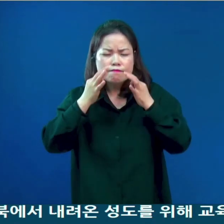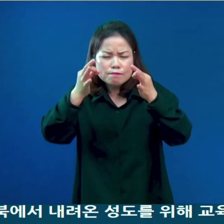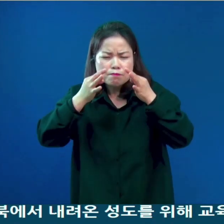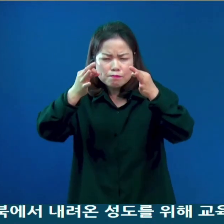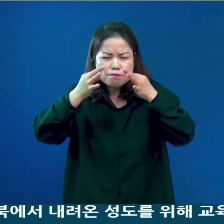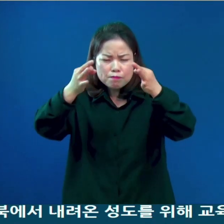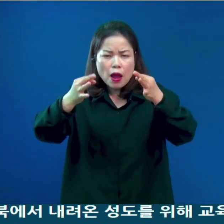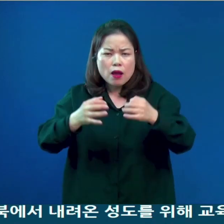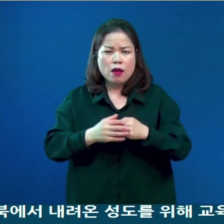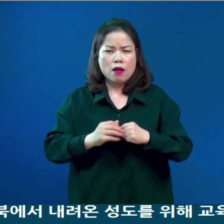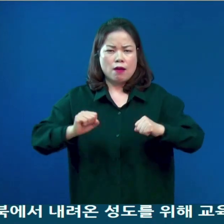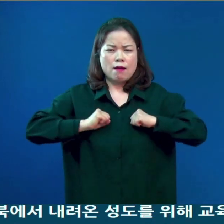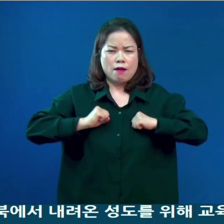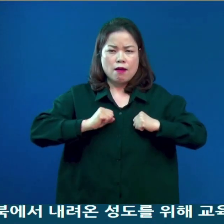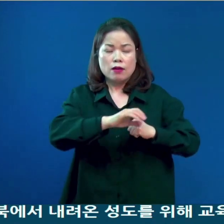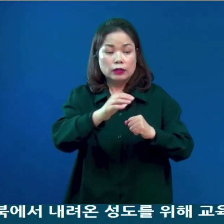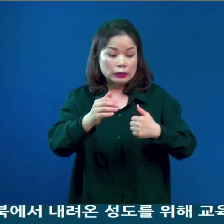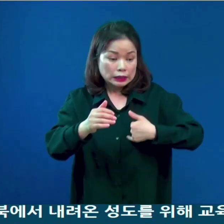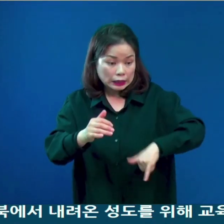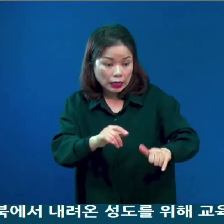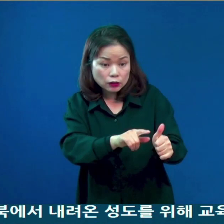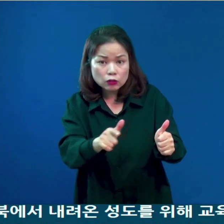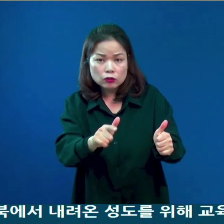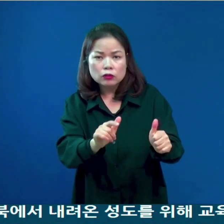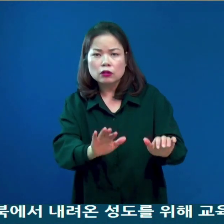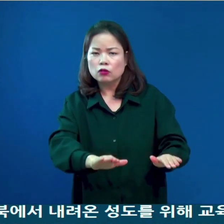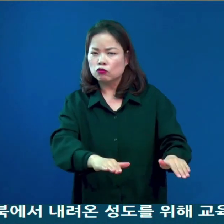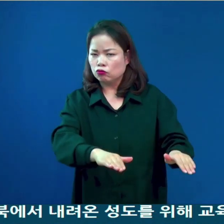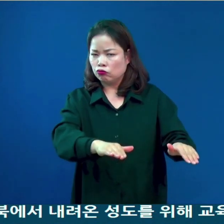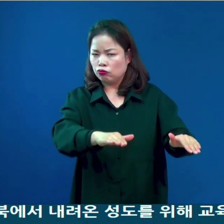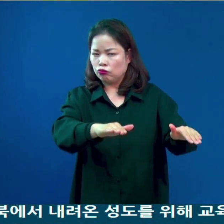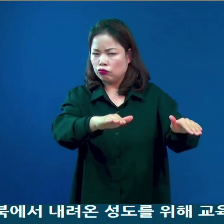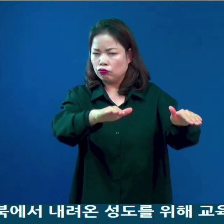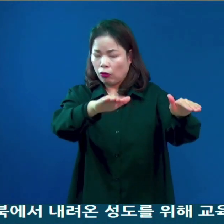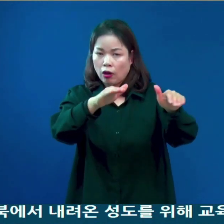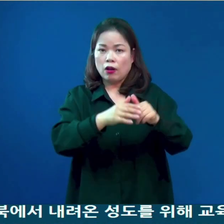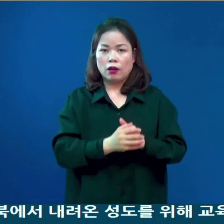것이죠. 그 자녀들이 또 성장을 했던 것입니다.